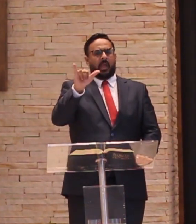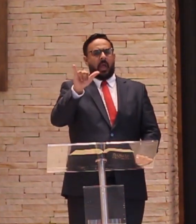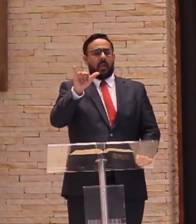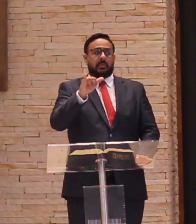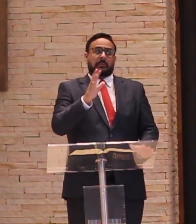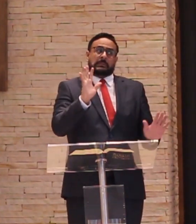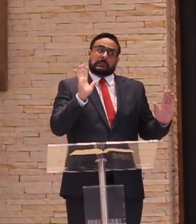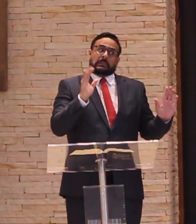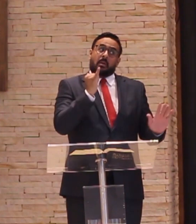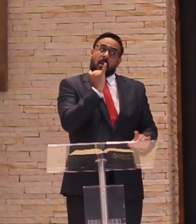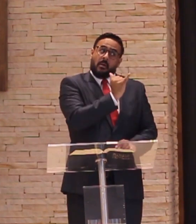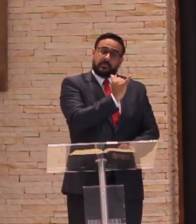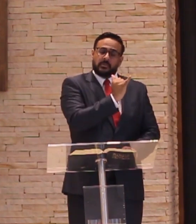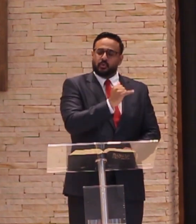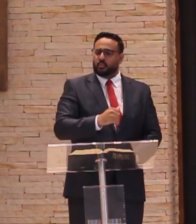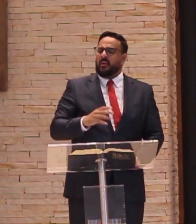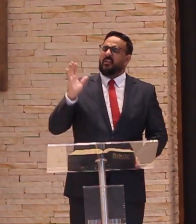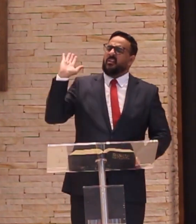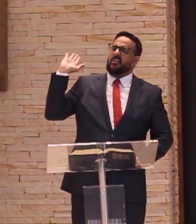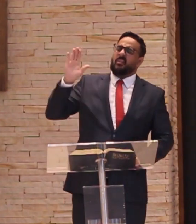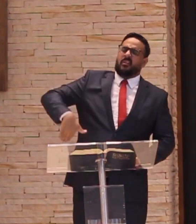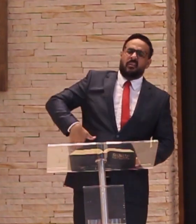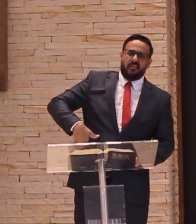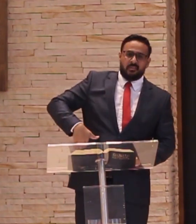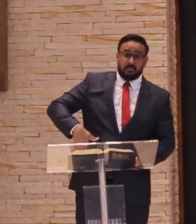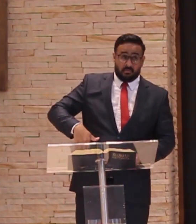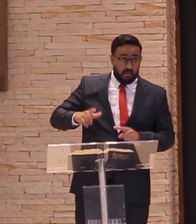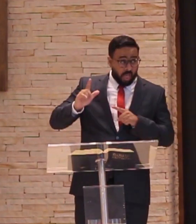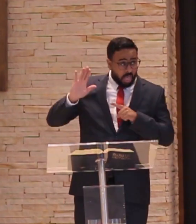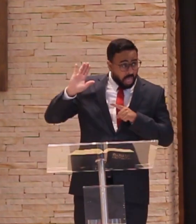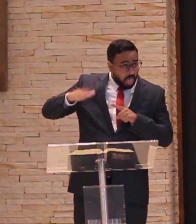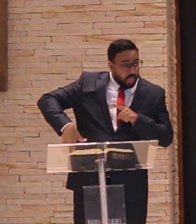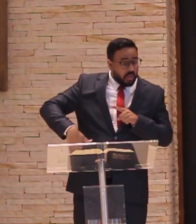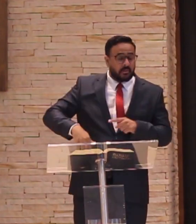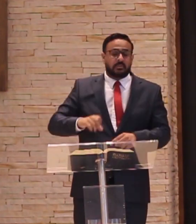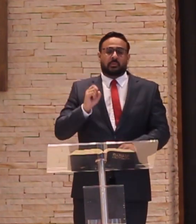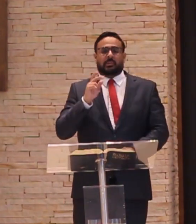então disse: "Olha, Deus vai mandar pragas